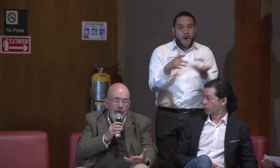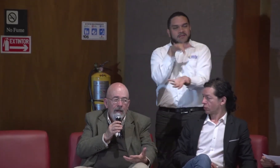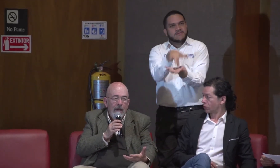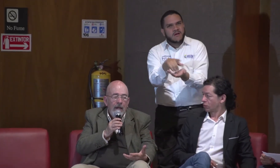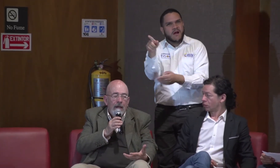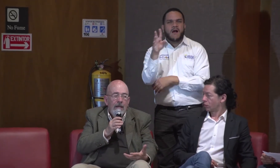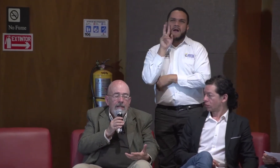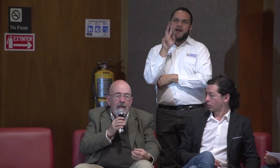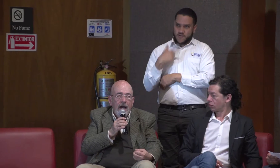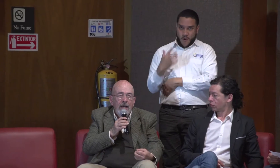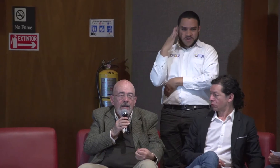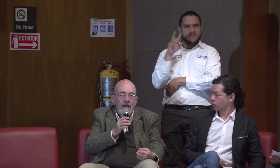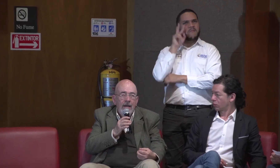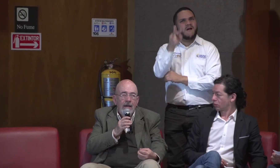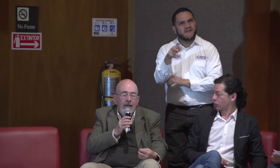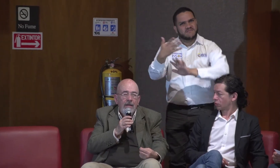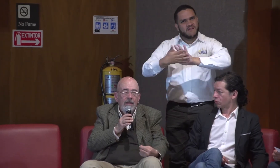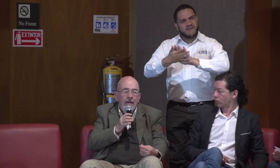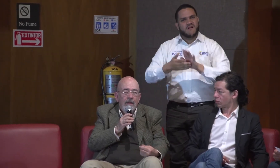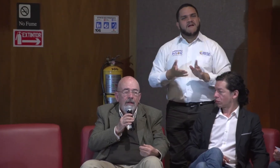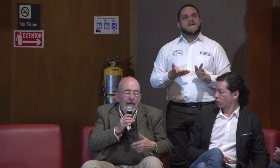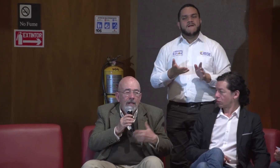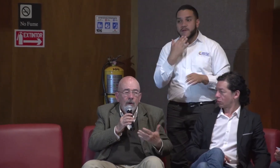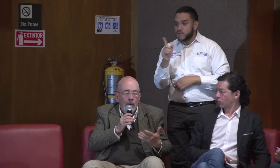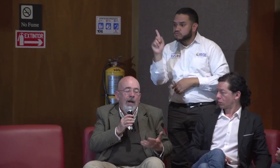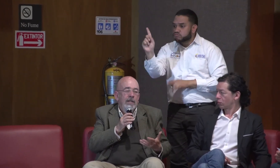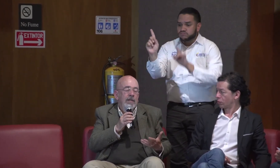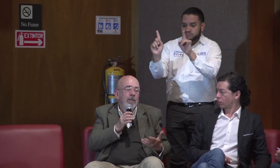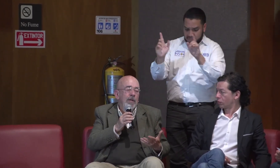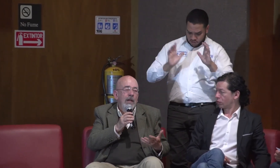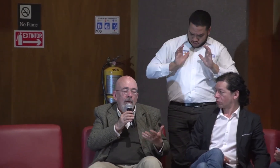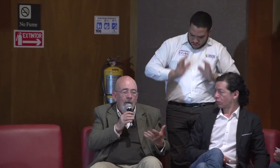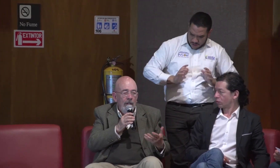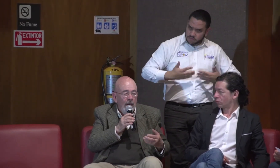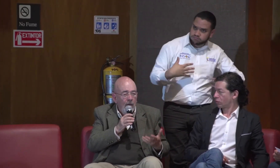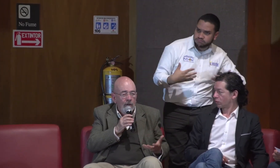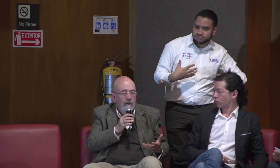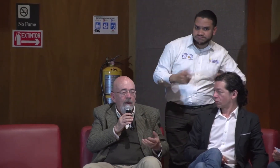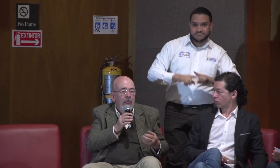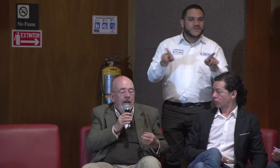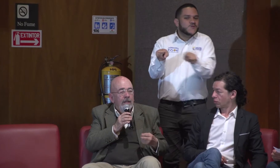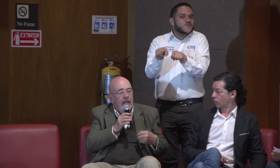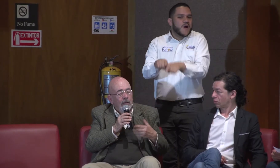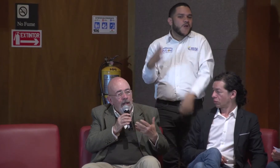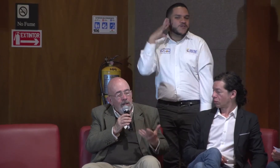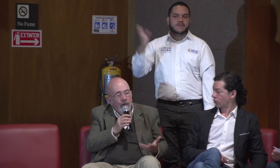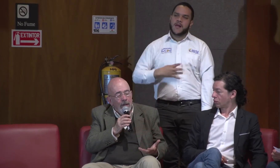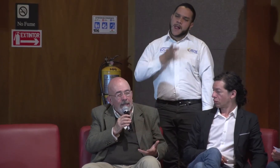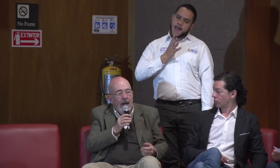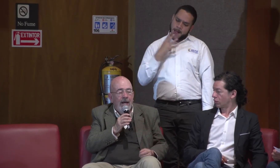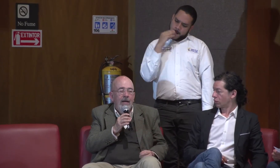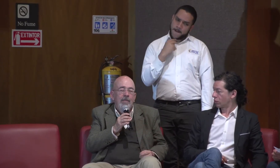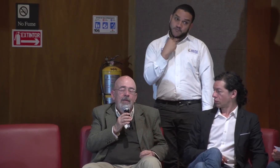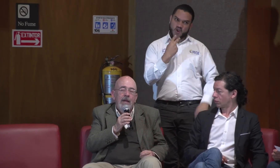notado, y es que hay diferencias corporales, como tener una bonita voz, tener una dicción